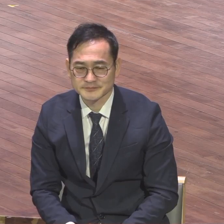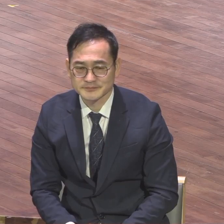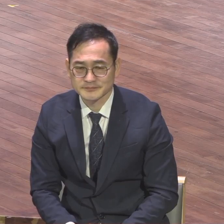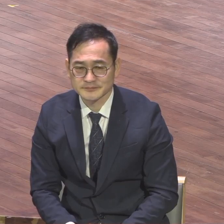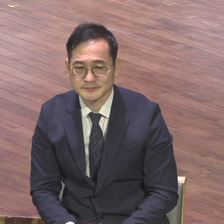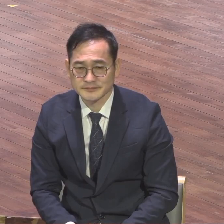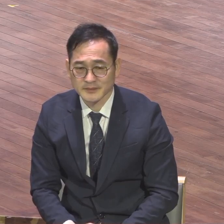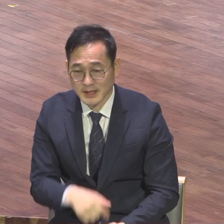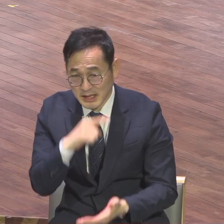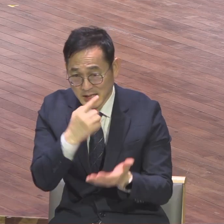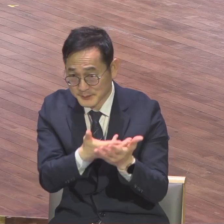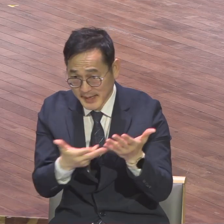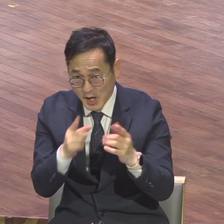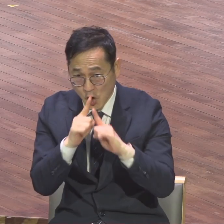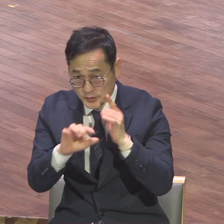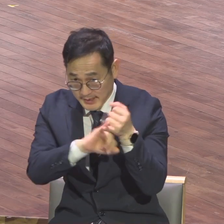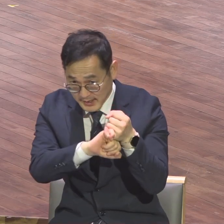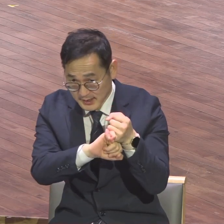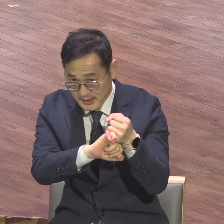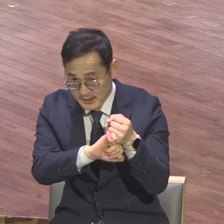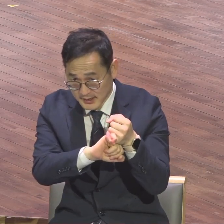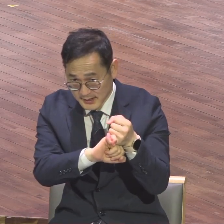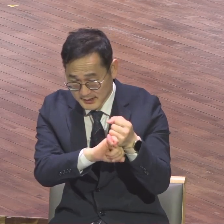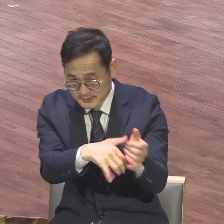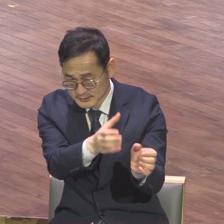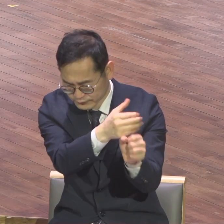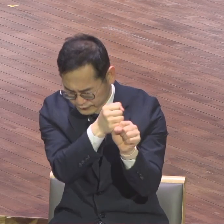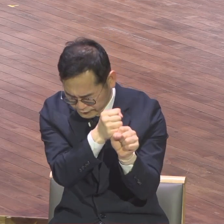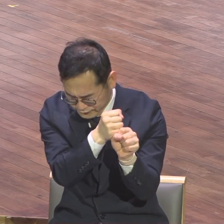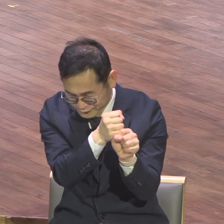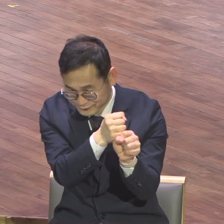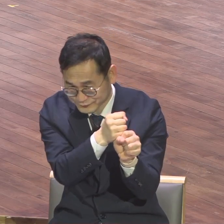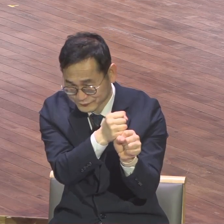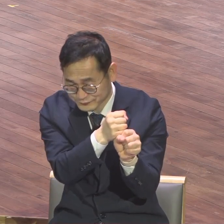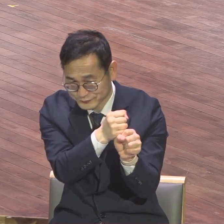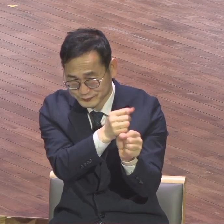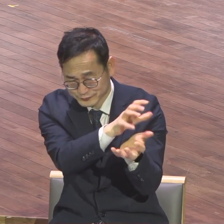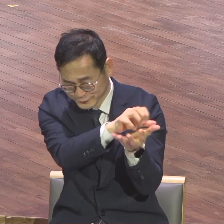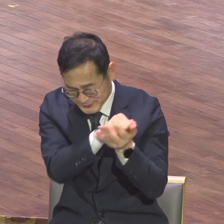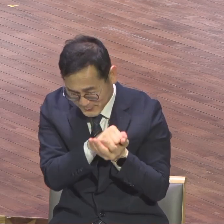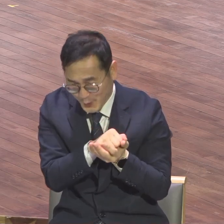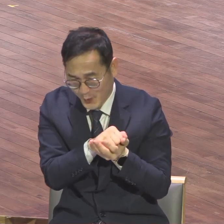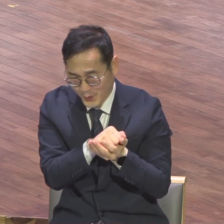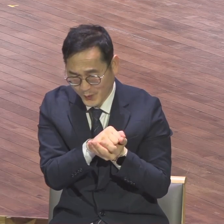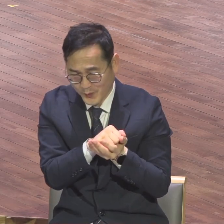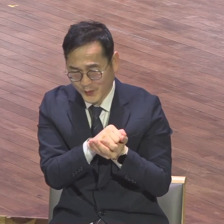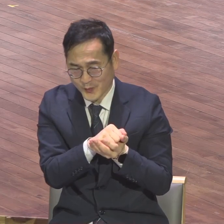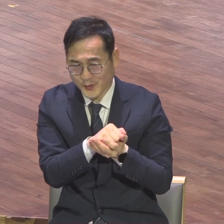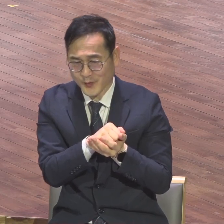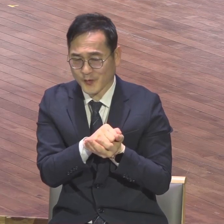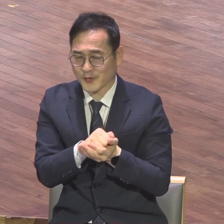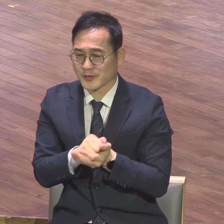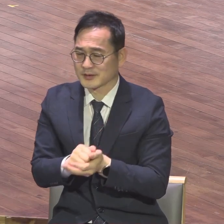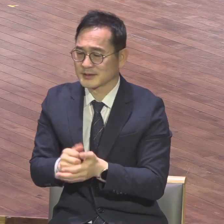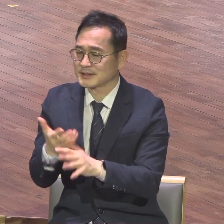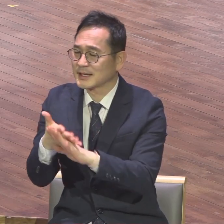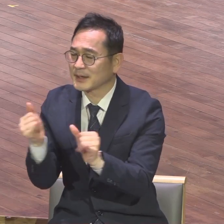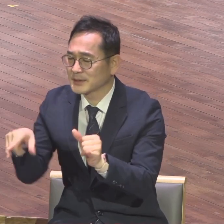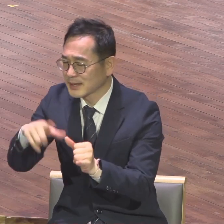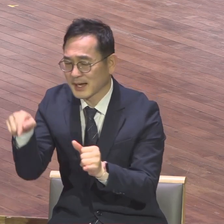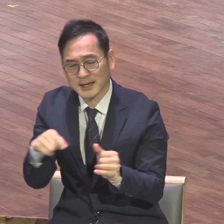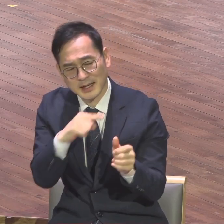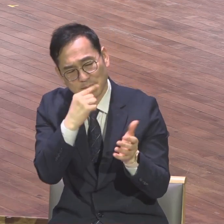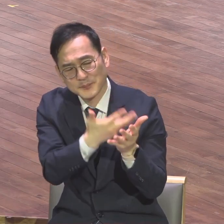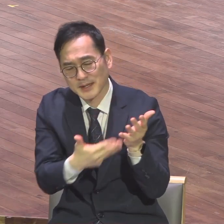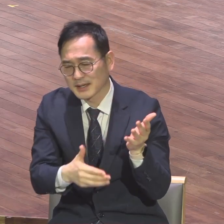이 피언약을 여러분이 분명히 붙잡고 삶의 현장에서 선포하면서 후대들에게 전달하는